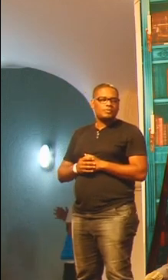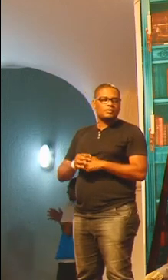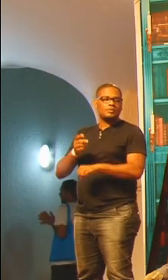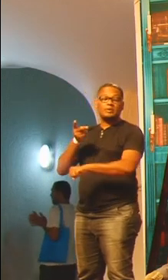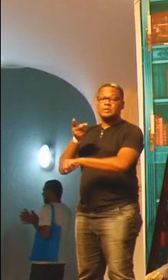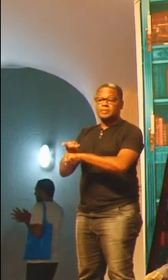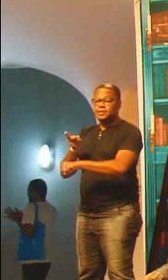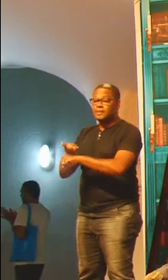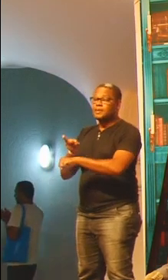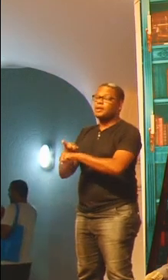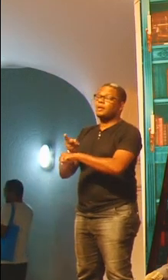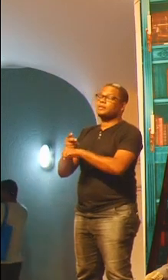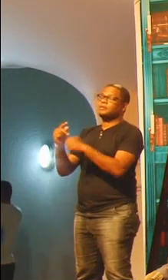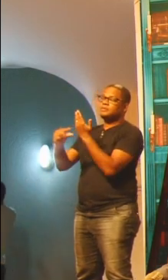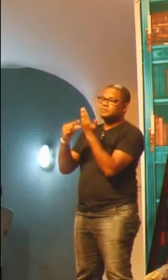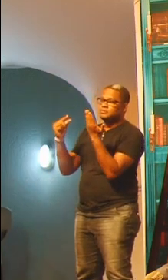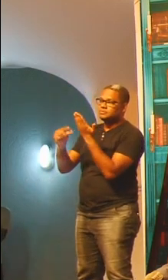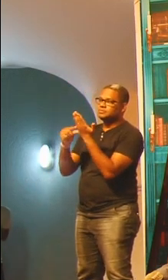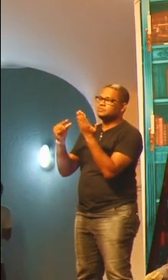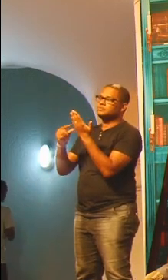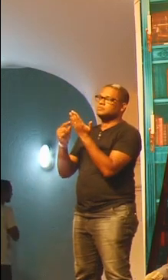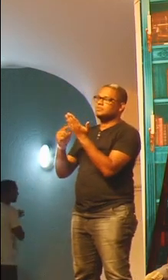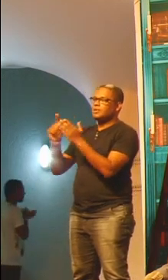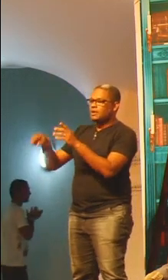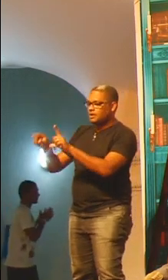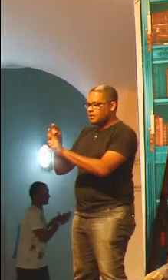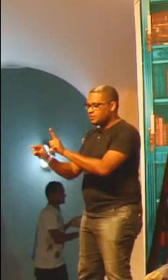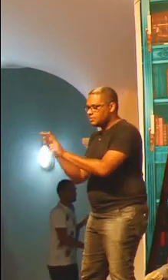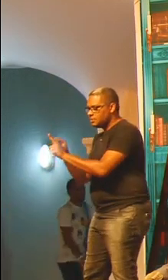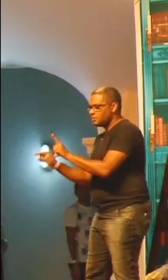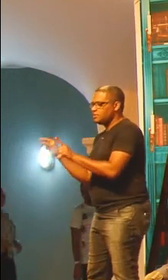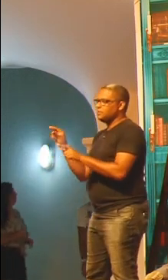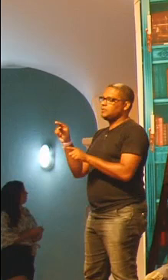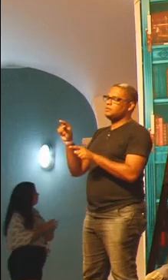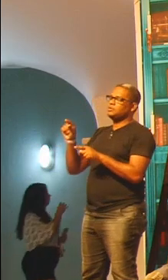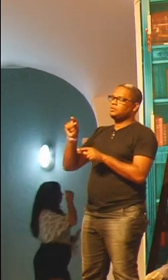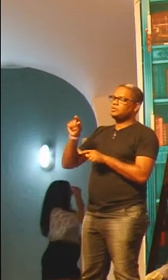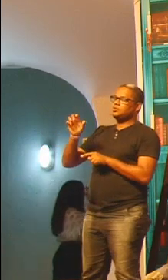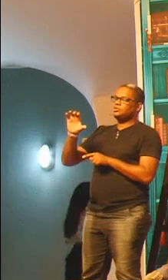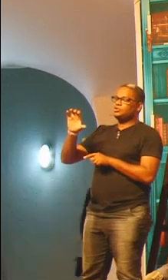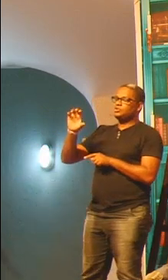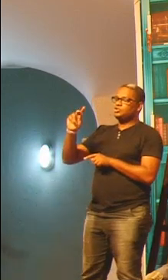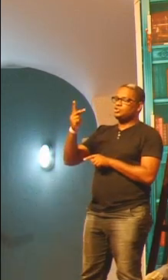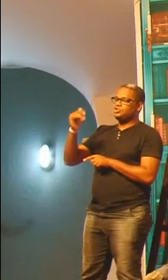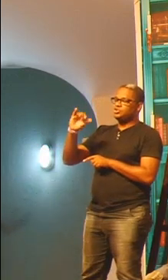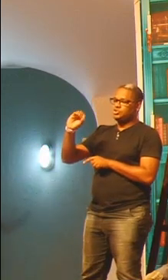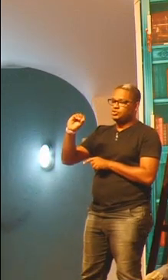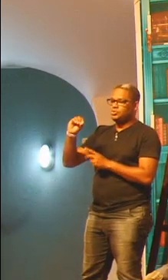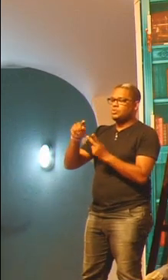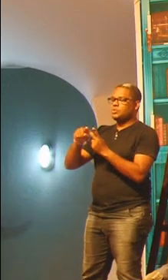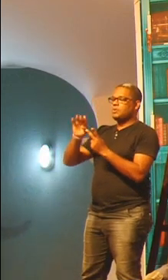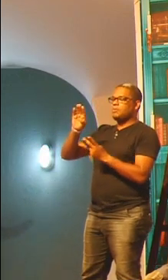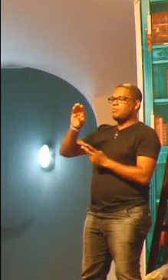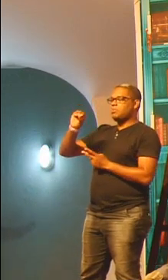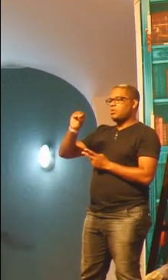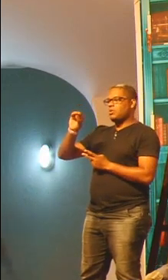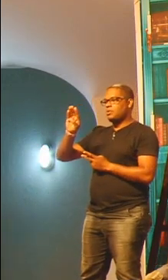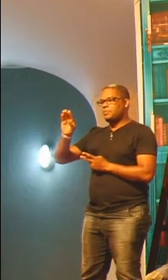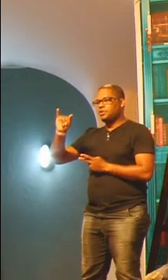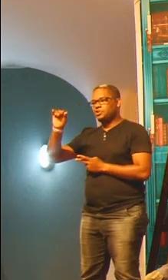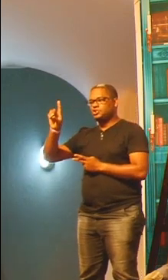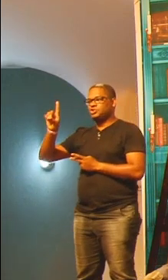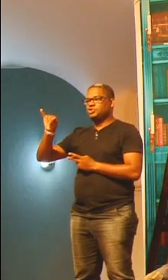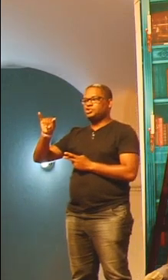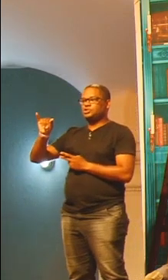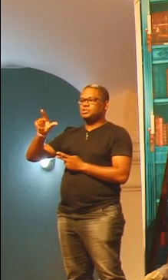premiado autores que são letristas também, né? O Chico, o Bob Dylan, né? Sim. São dois exemplos, porque existe essa relação